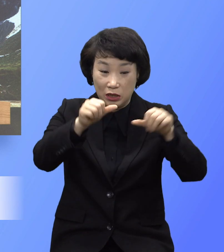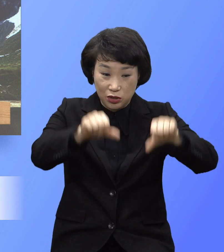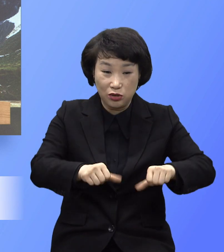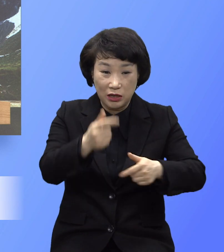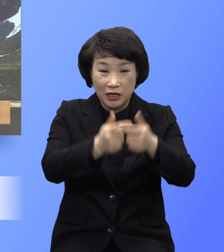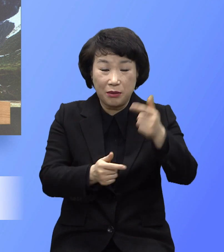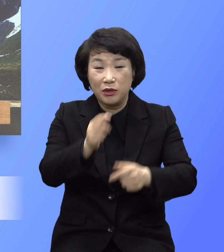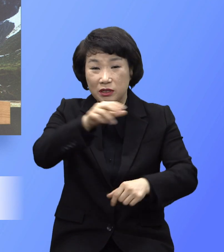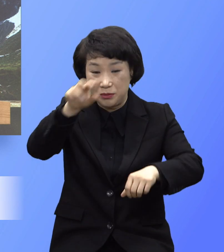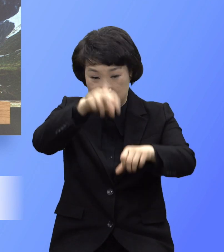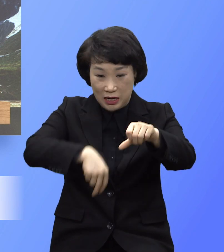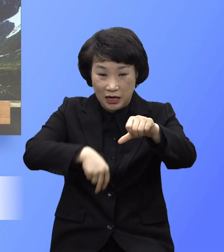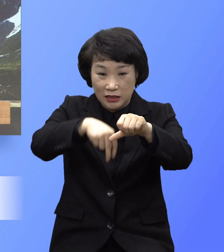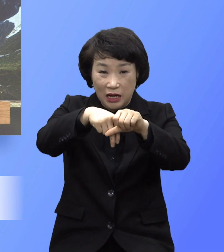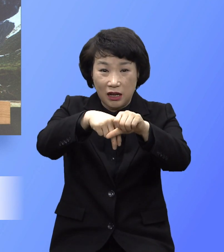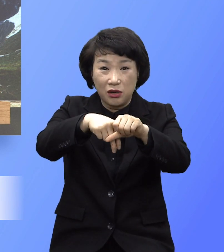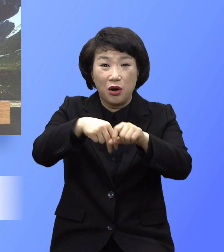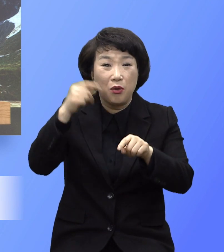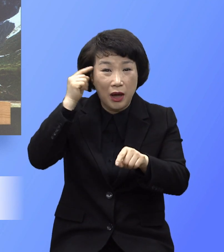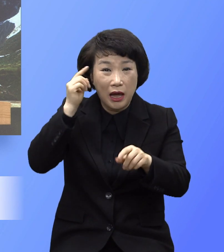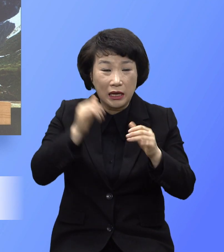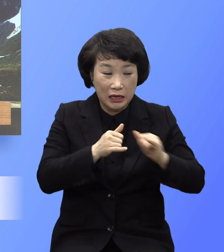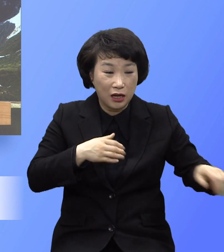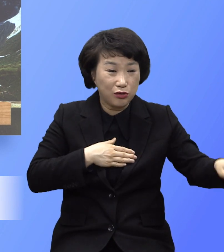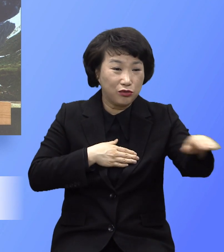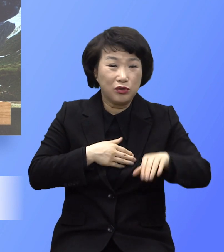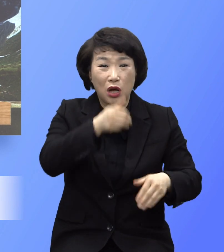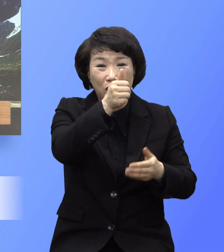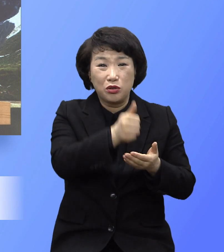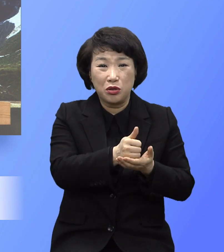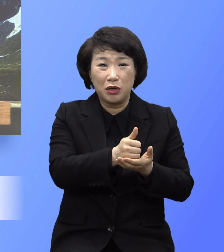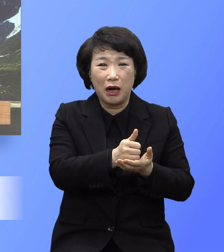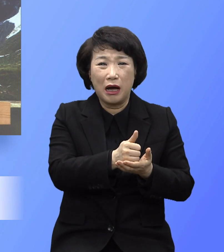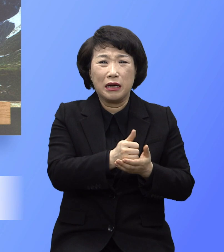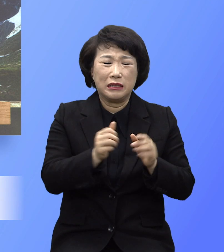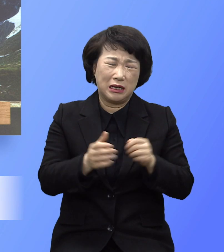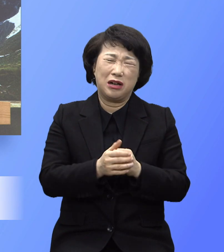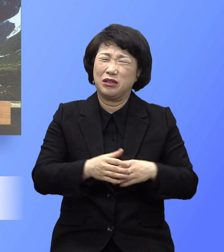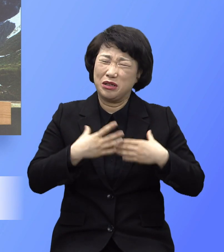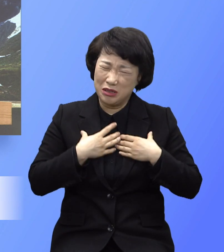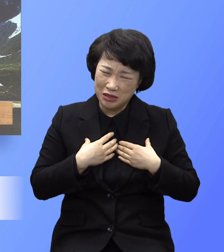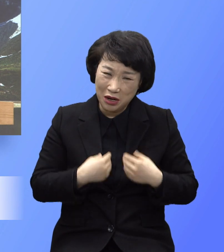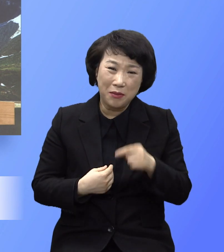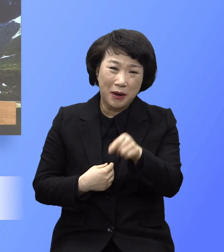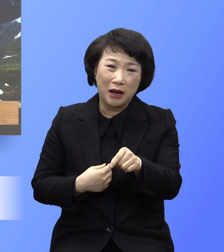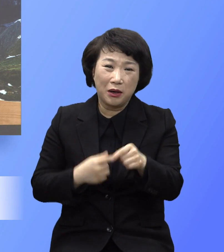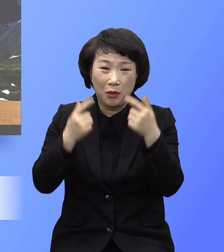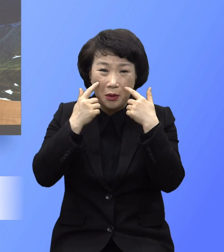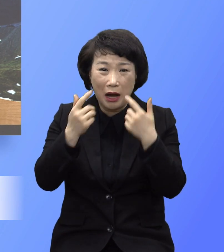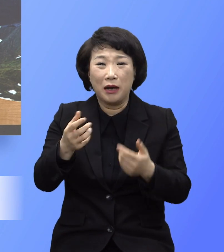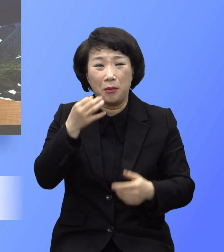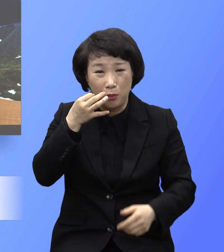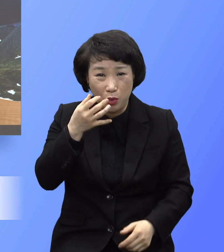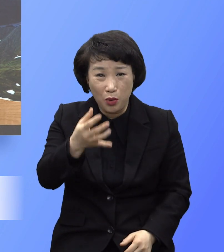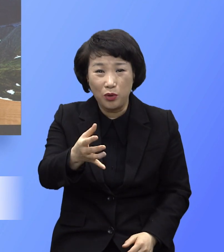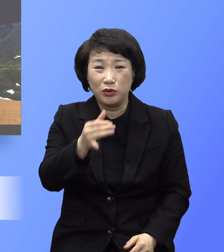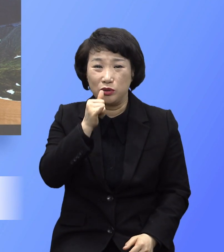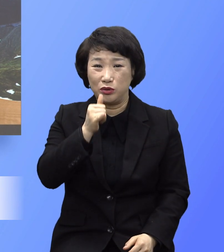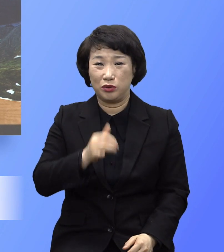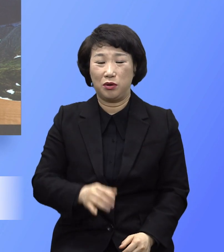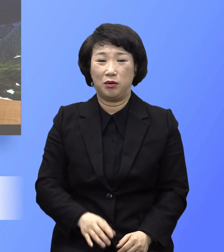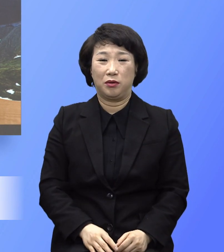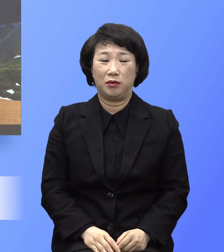나무 십자가에서 인간의 죄가 얼마나 절망적인가를 확실하고도